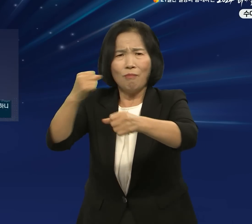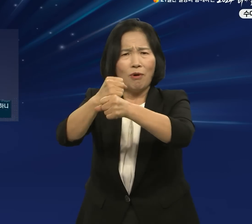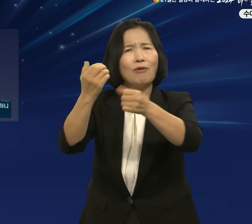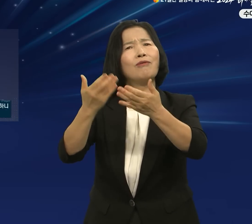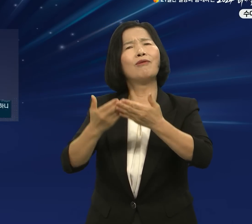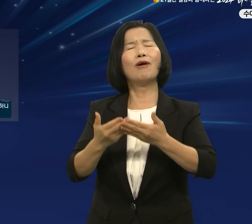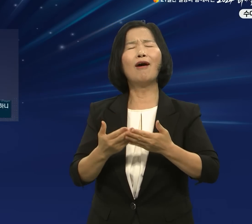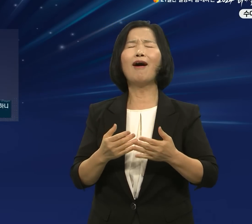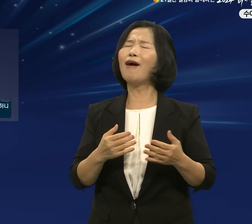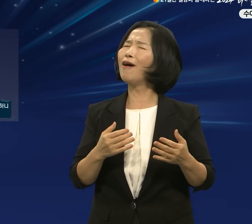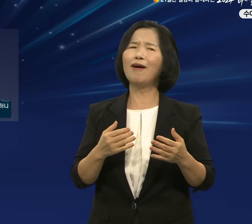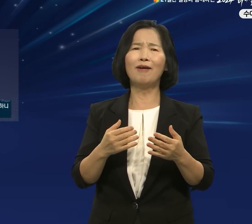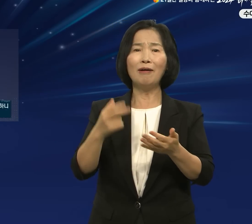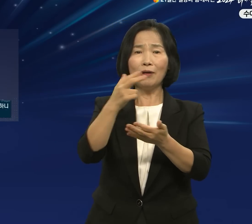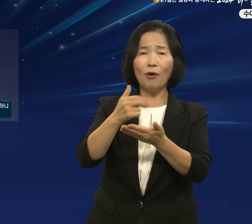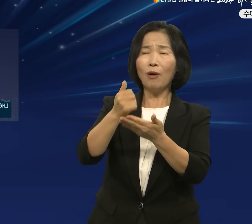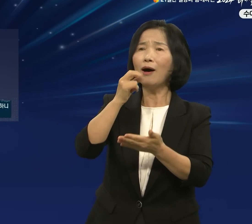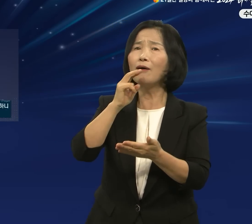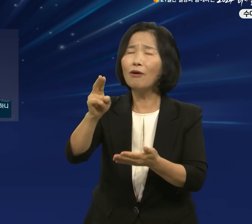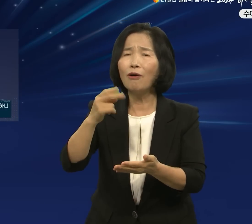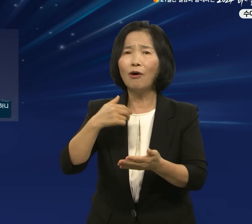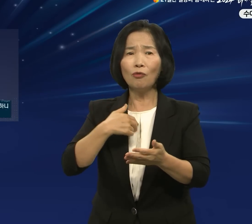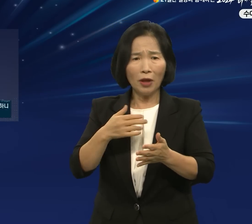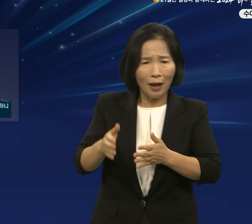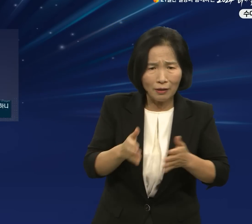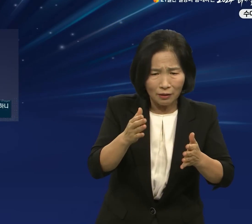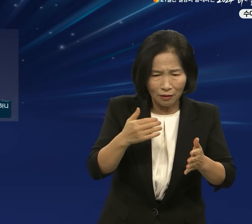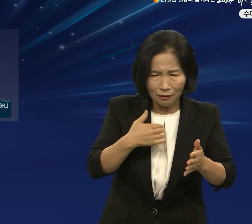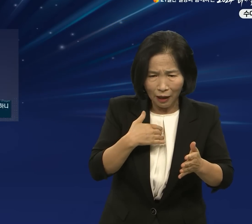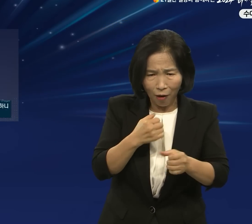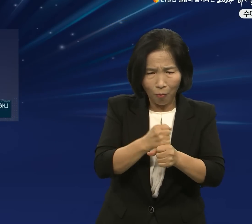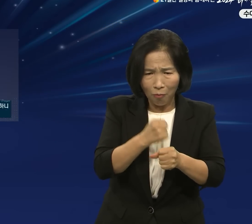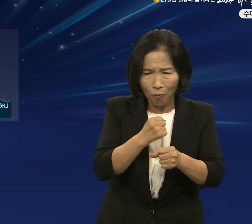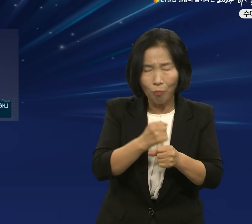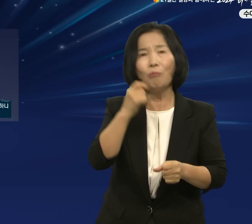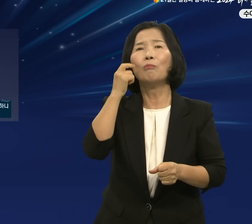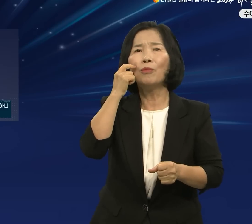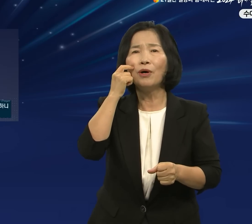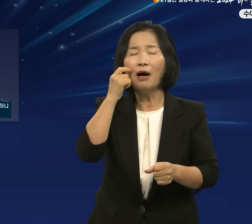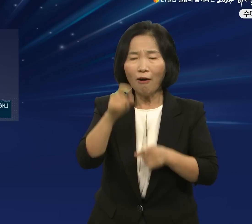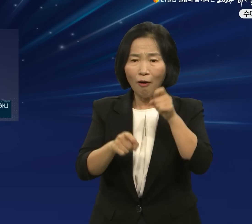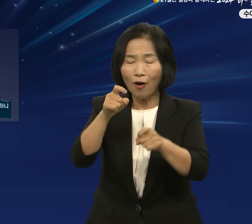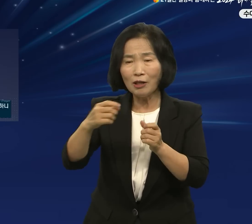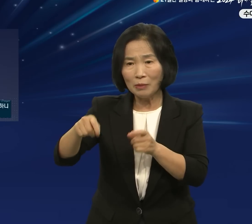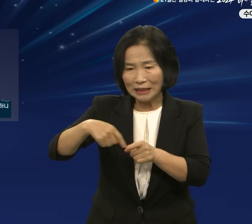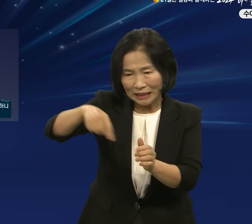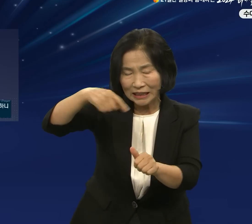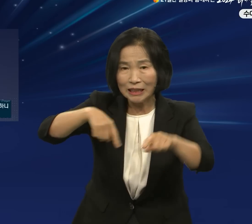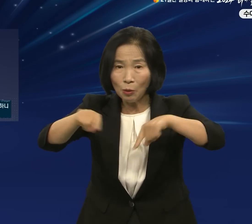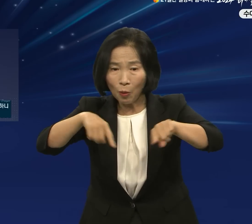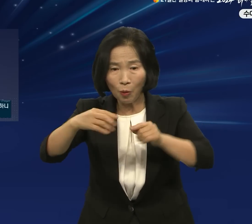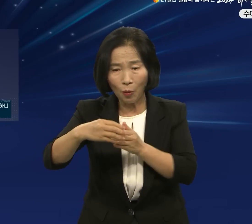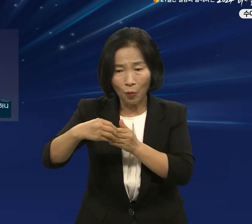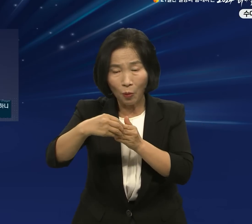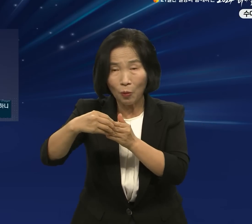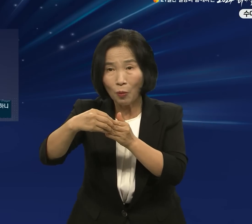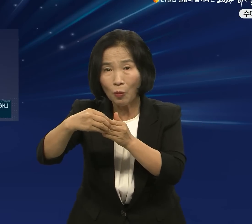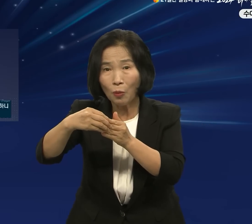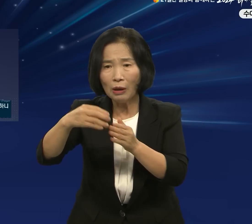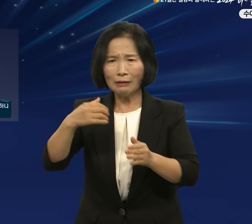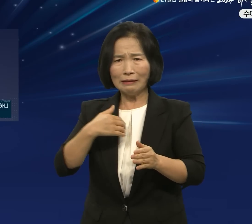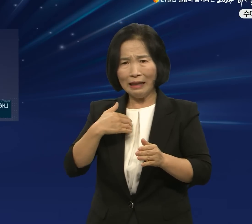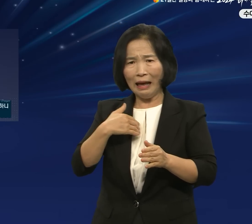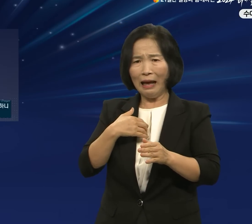여호와여, 내가 알거니와 사람의 길이 자신에게 있지 아니하나니 걸음을 지도함이 걷는 자에게